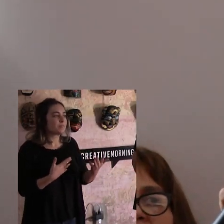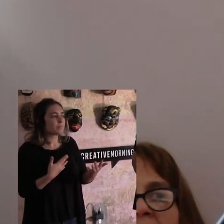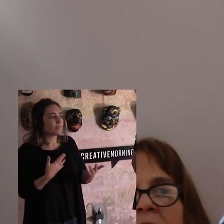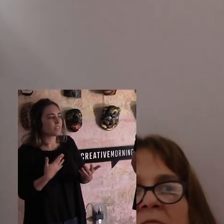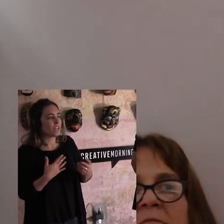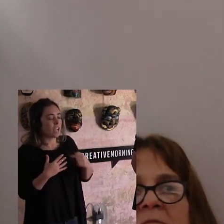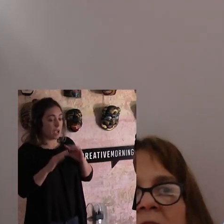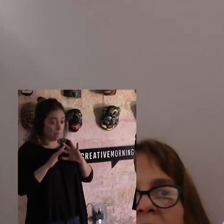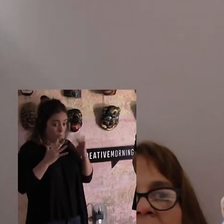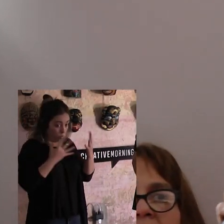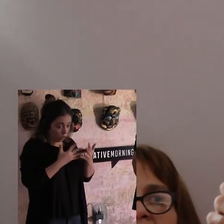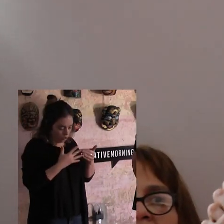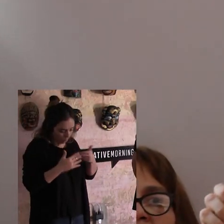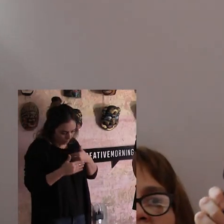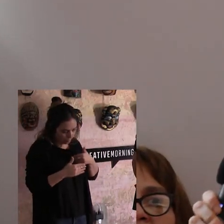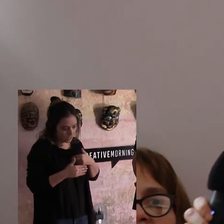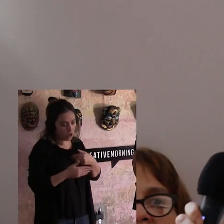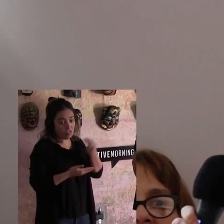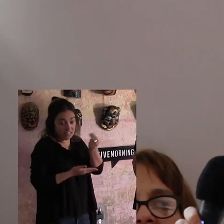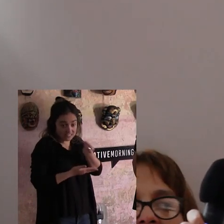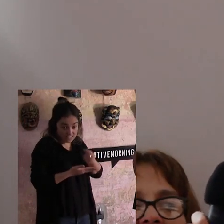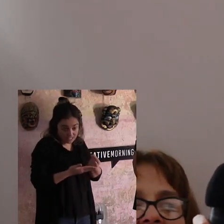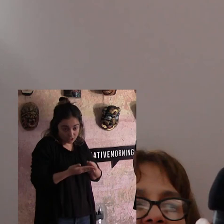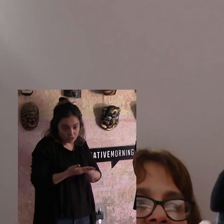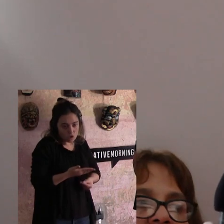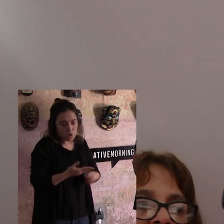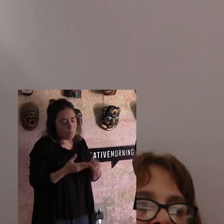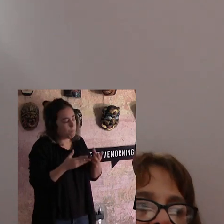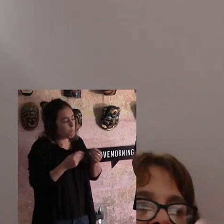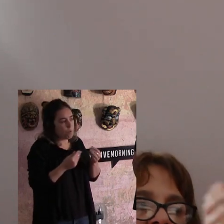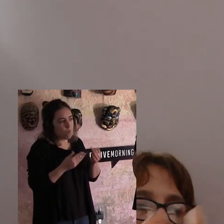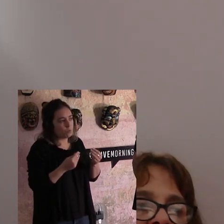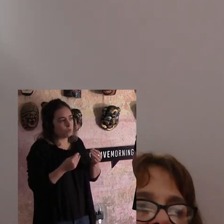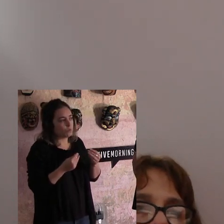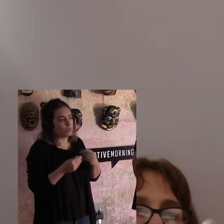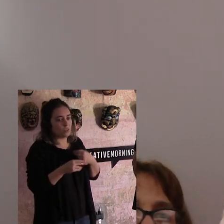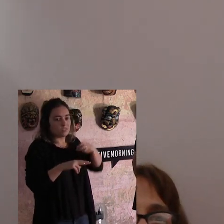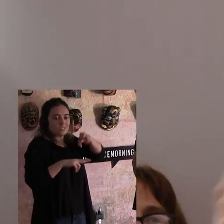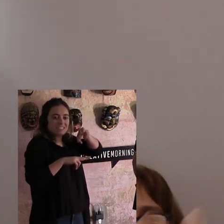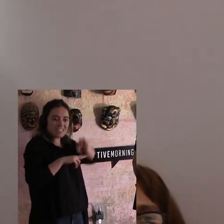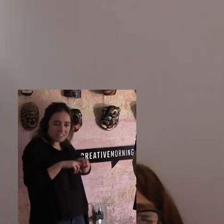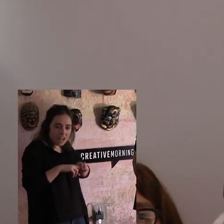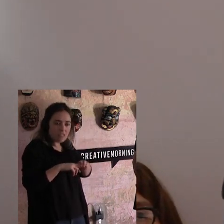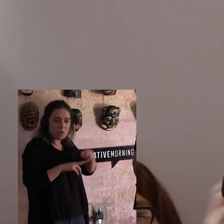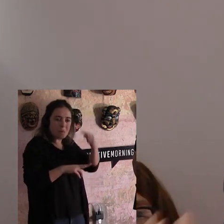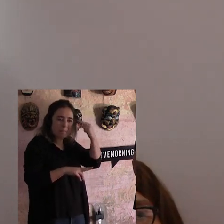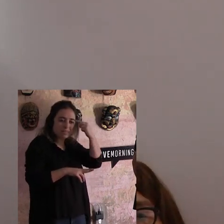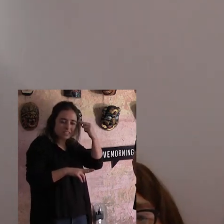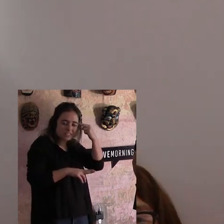en el mundo que yo me desarrollo, en el diseño, que tiene mucho de estar sentado, de estar